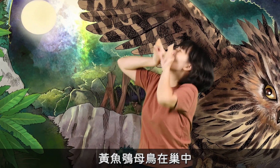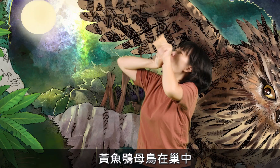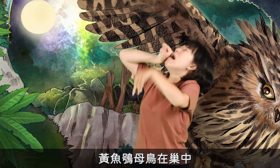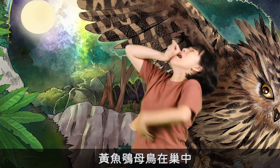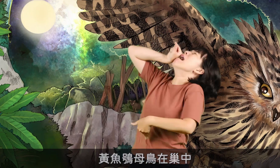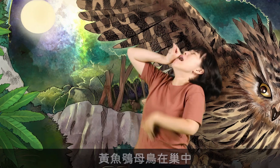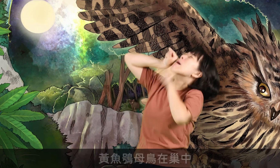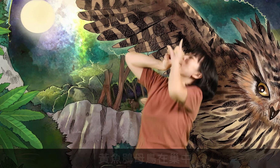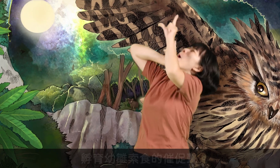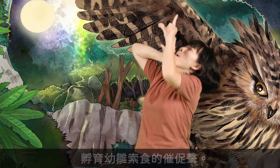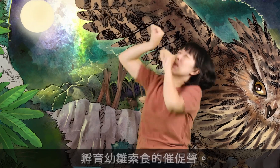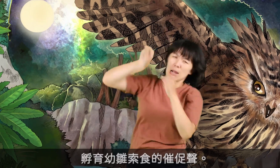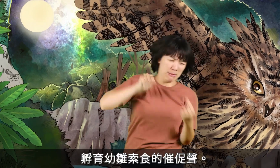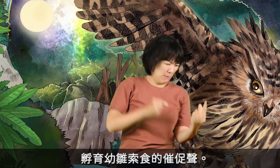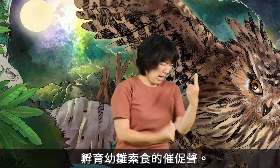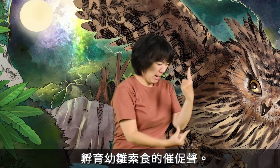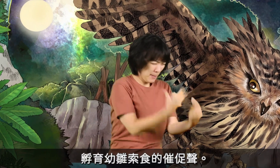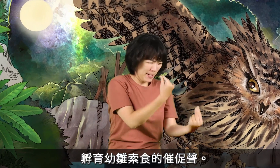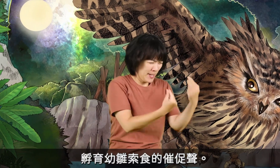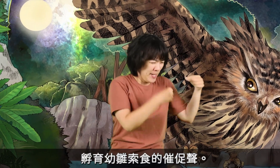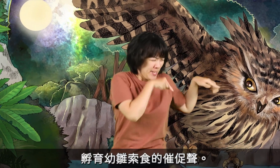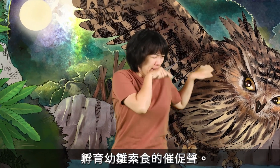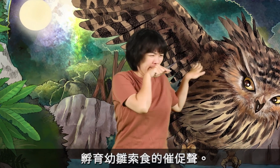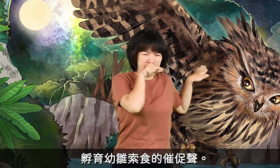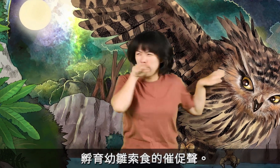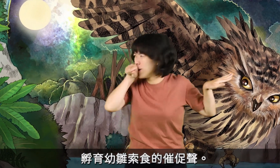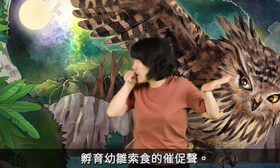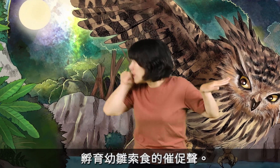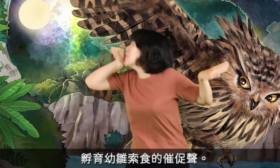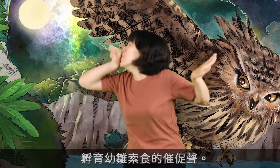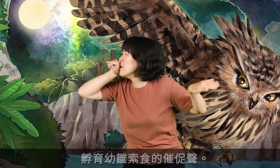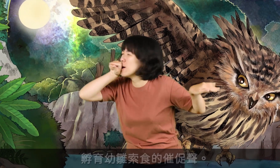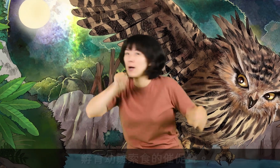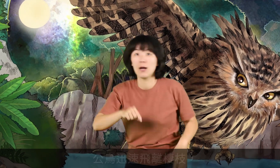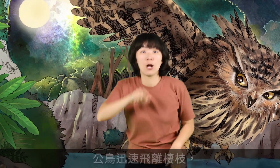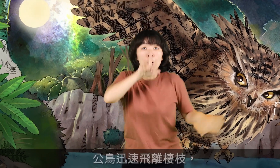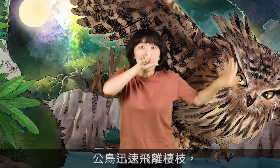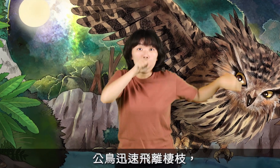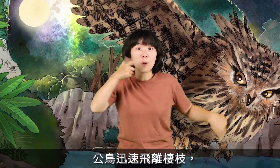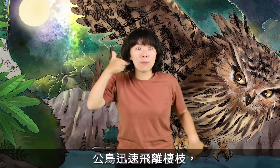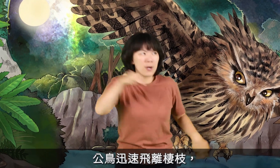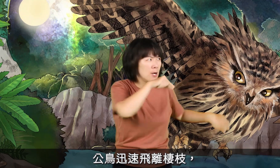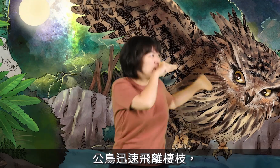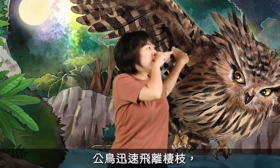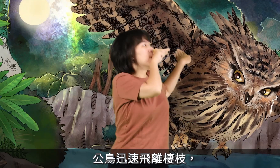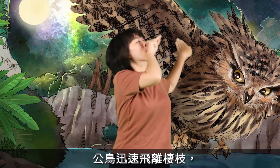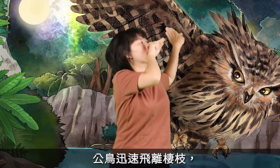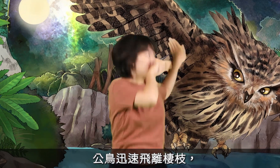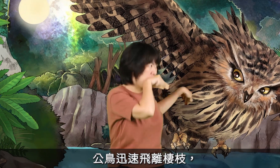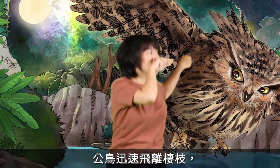中，孵育幼雏所食的催促声，公鸟迅速飞离栖